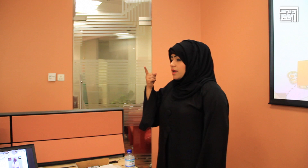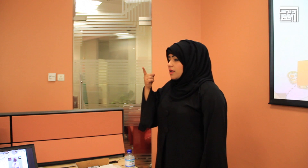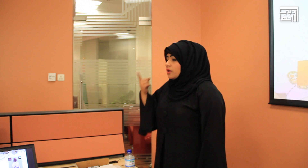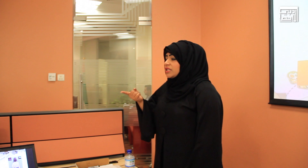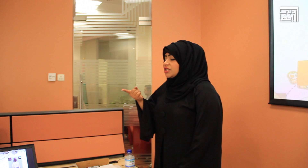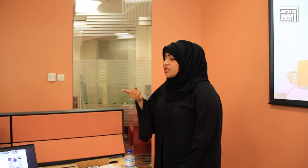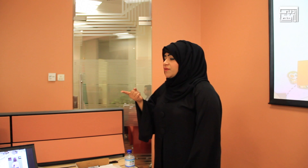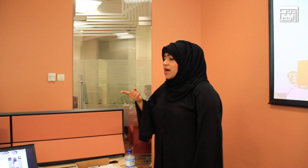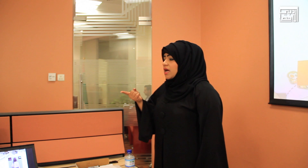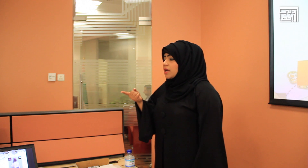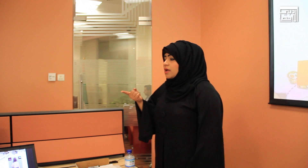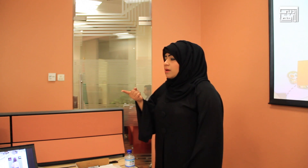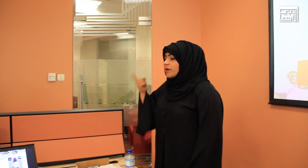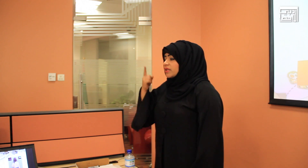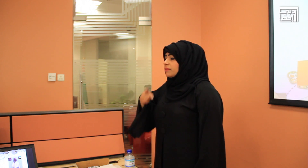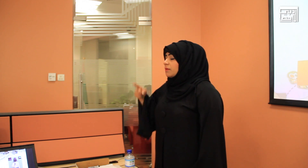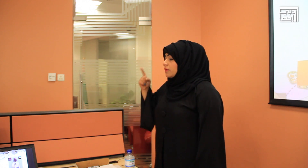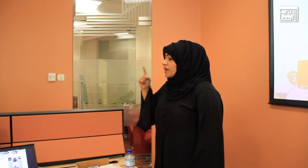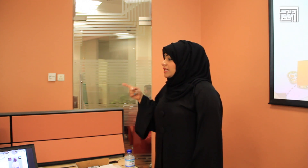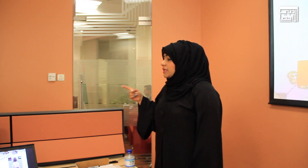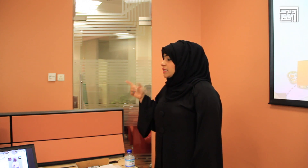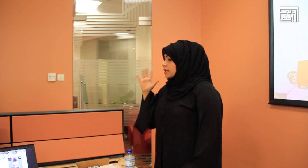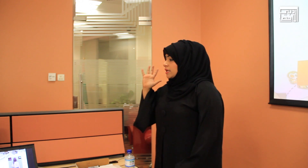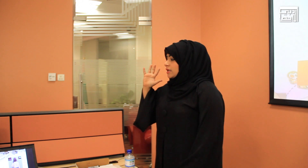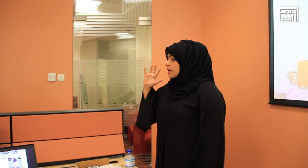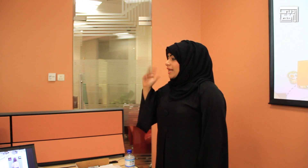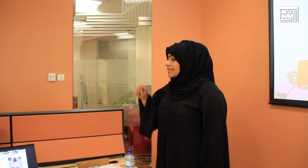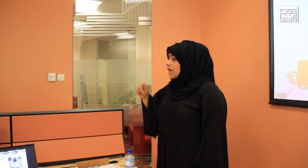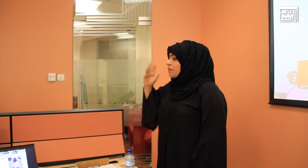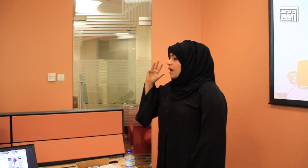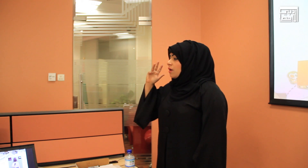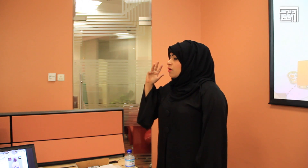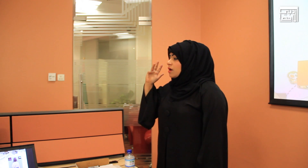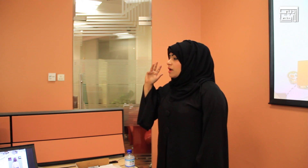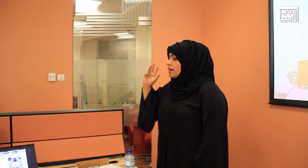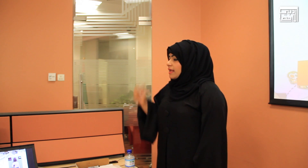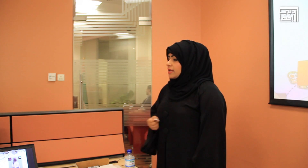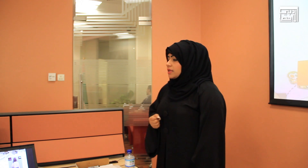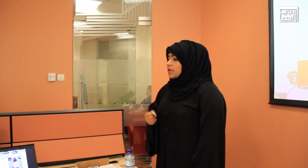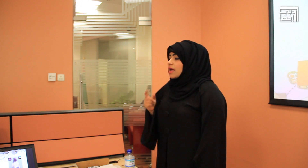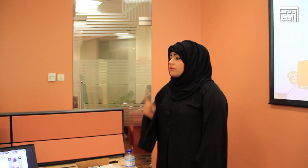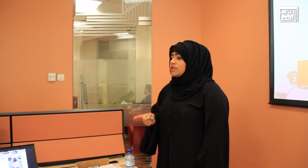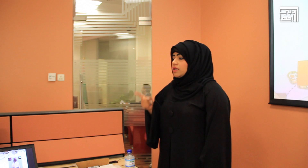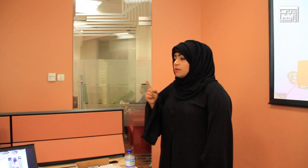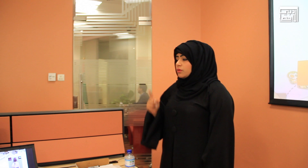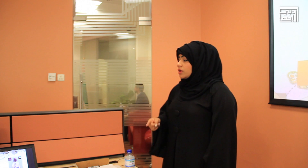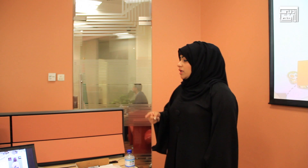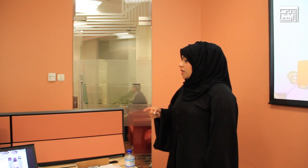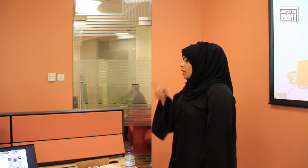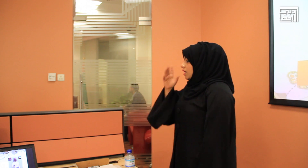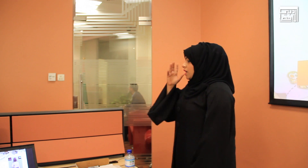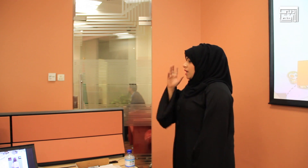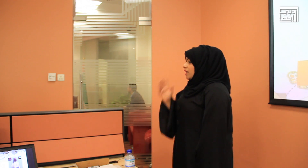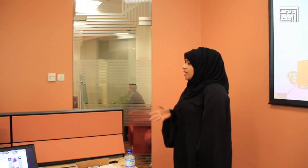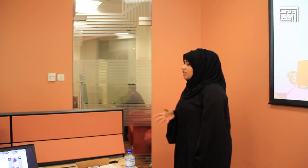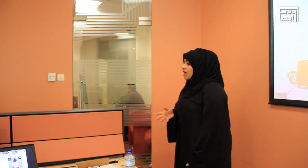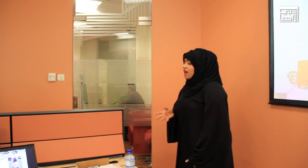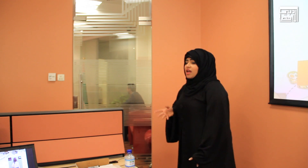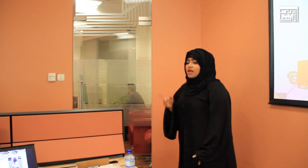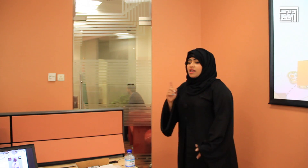لغة الشفاء مرتبطة بلغة الأصابع أو الأي أهم شيء لما نقول إحنا الإشارة